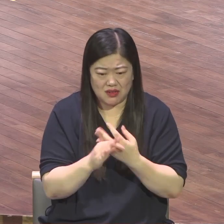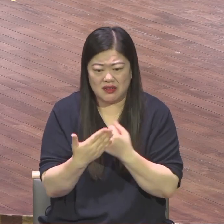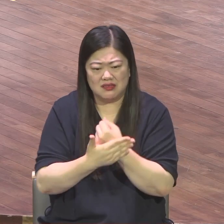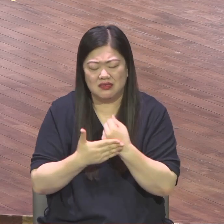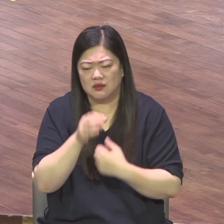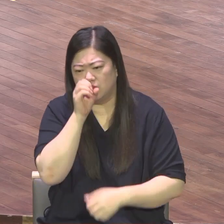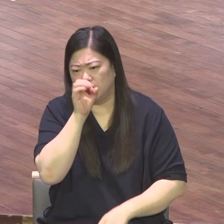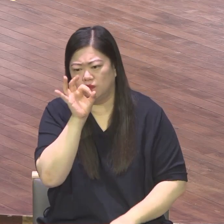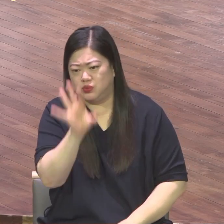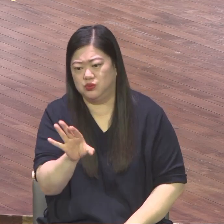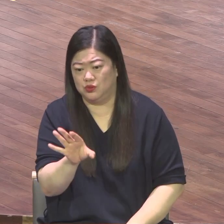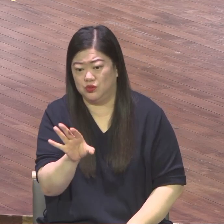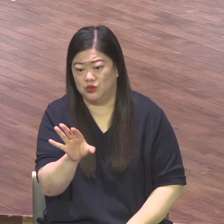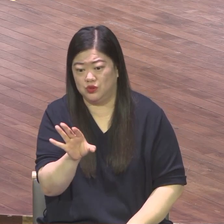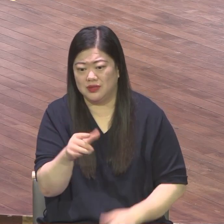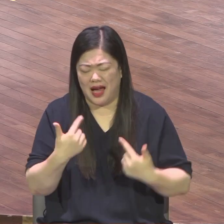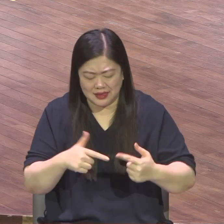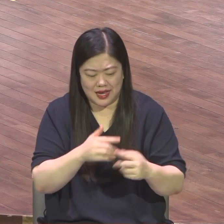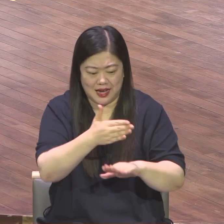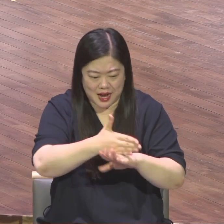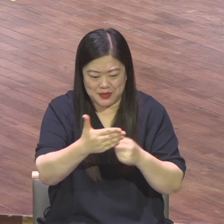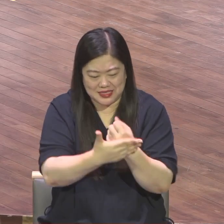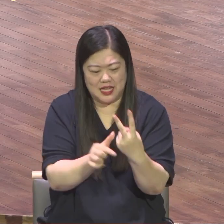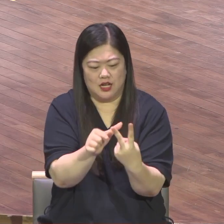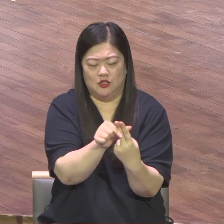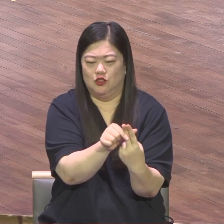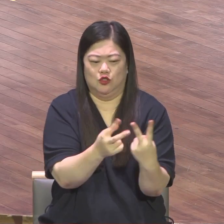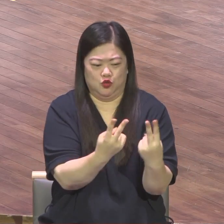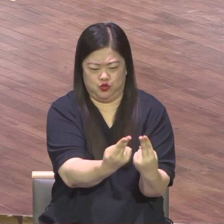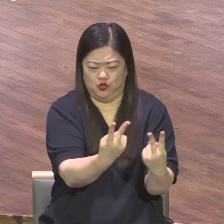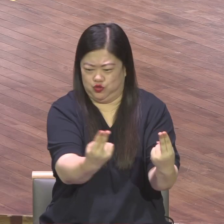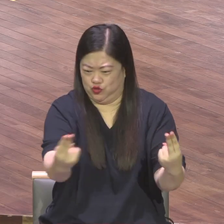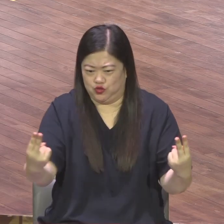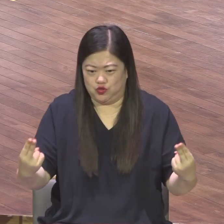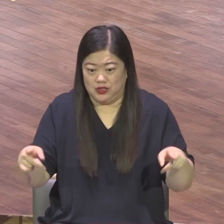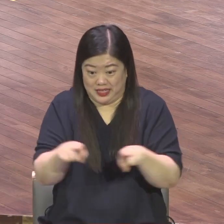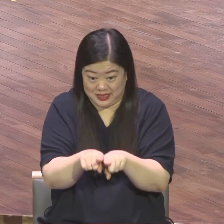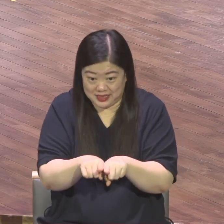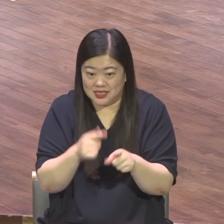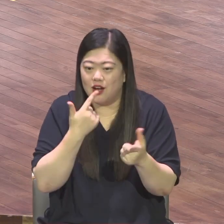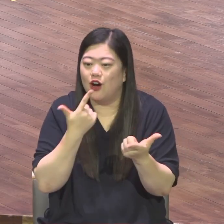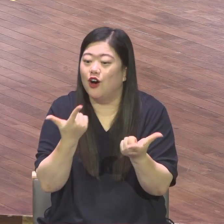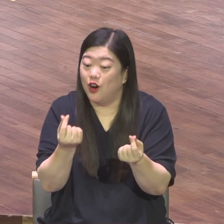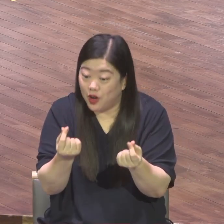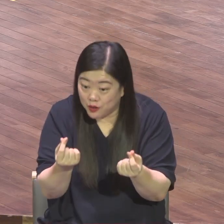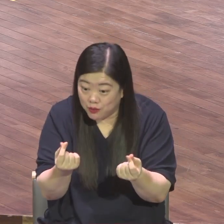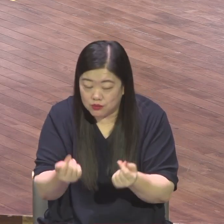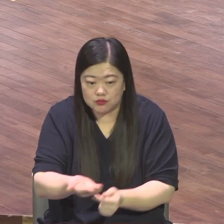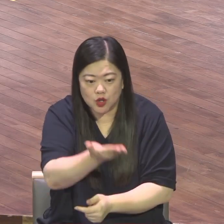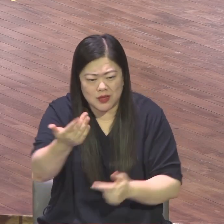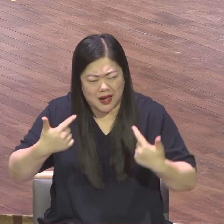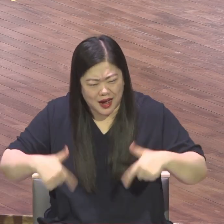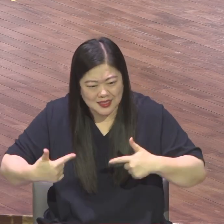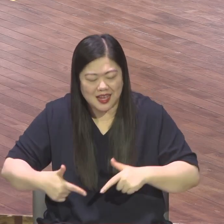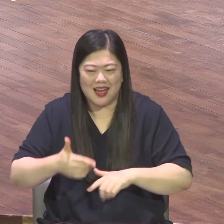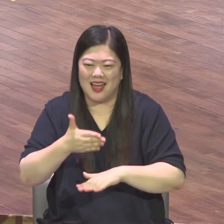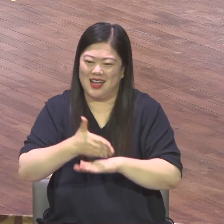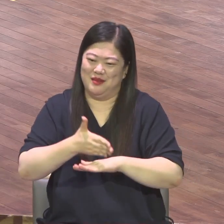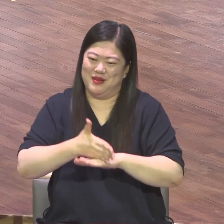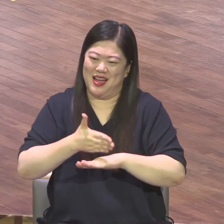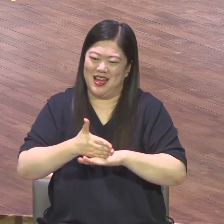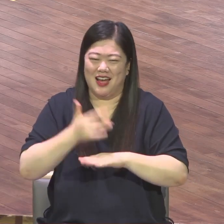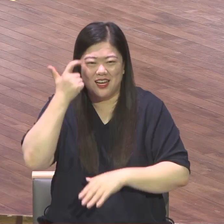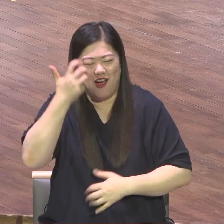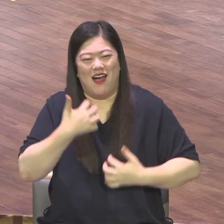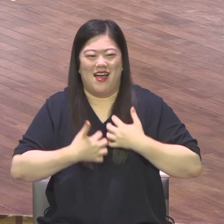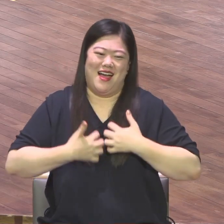삶, 영계 모든 성도들 삶 속에서 이런 은혜와 감사가 흘러 넘쳐 날마다 영적 축제가 되는 삶이